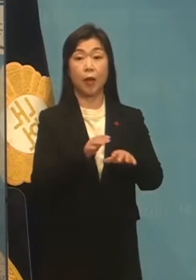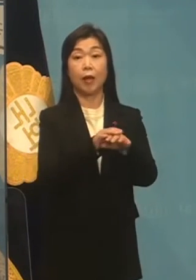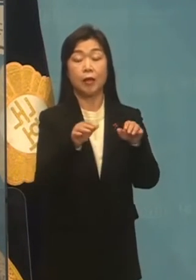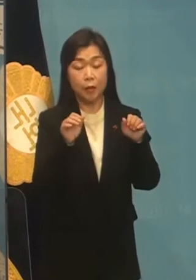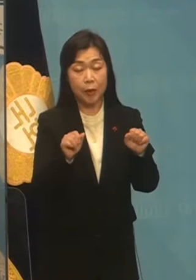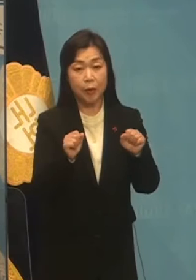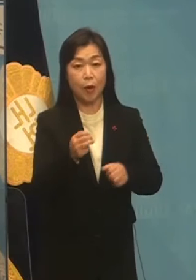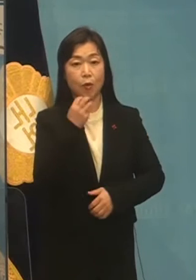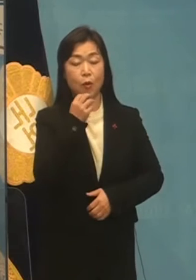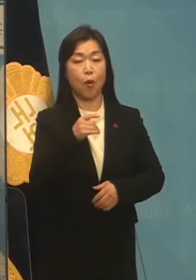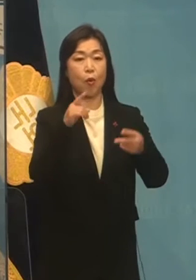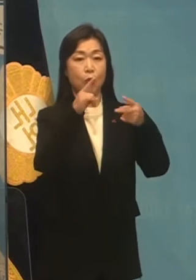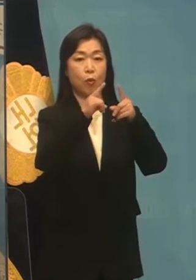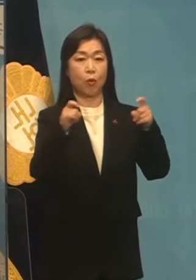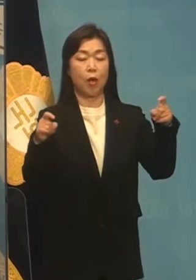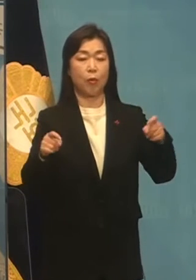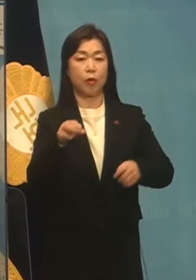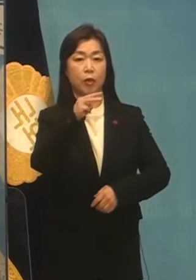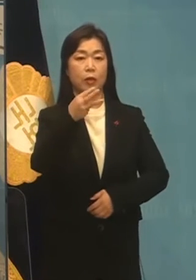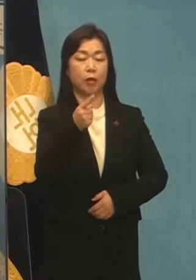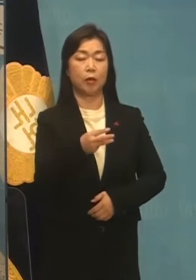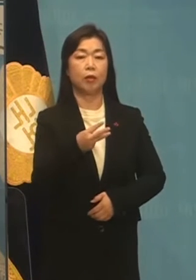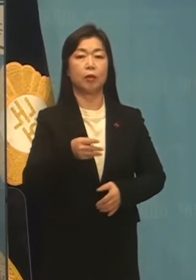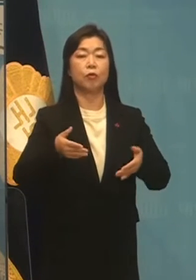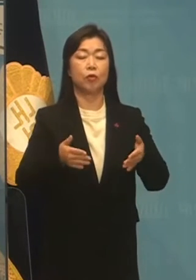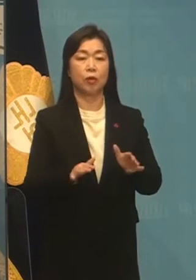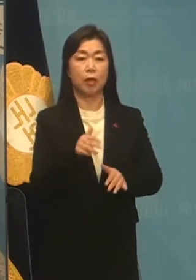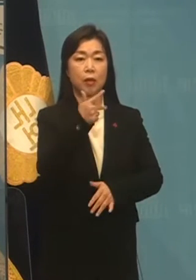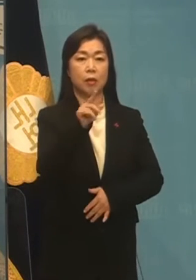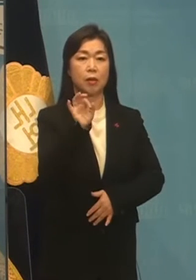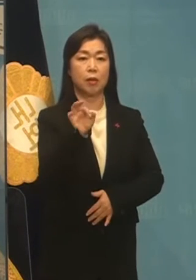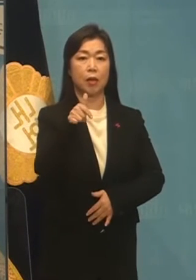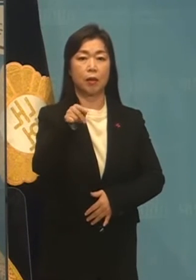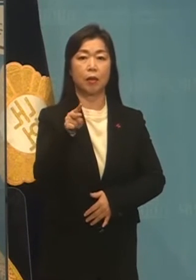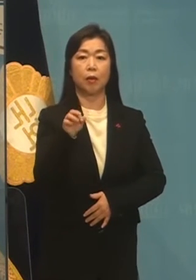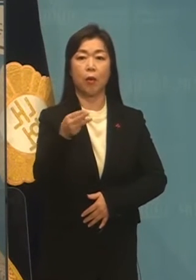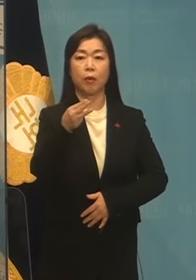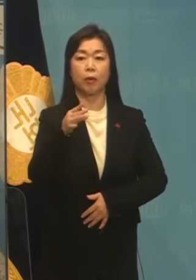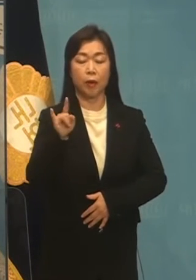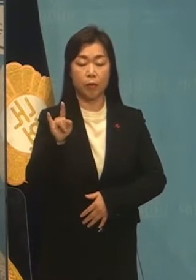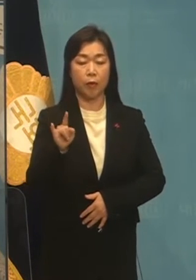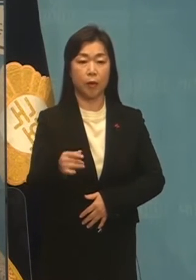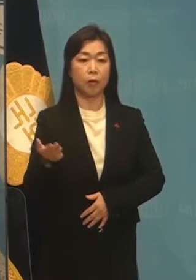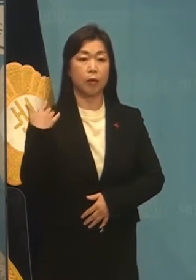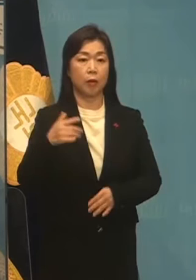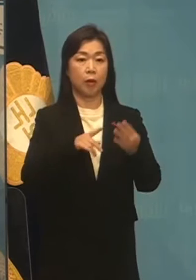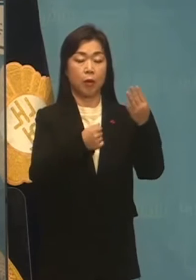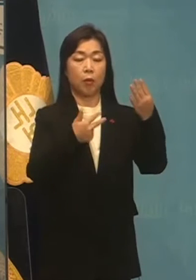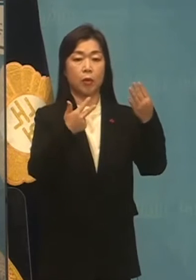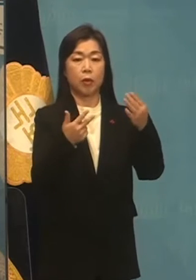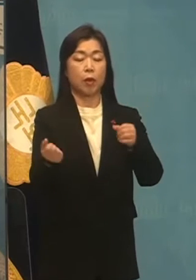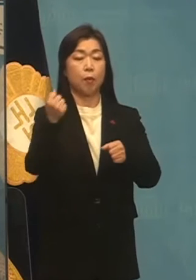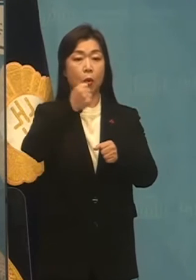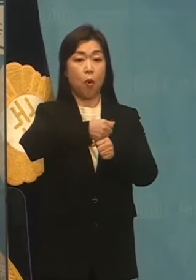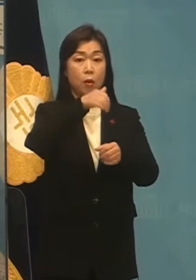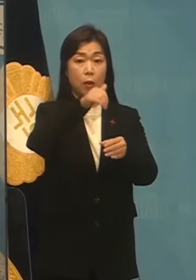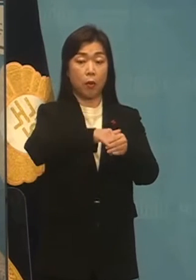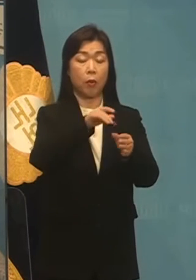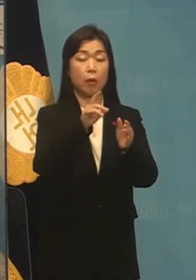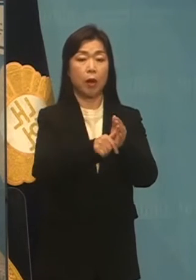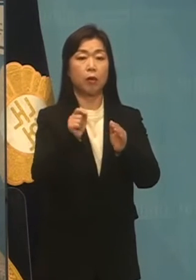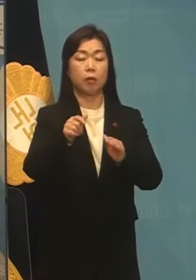네, 안녕하십니까. 서울 동대문을 출신의 정경태 의원입니다. 지난 4.7 재보궐선거 때, 또 그